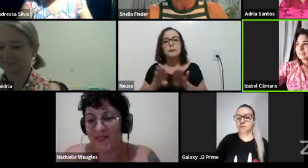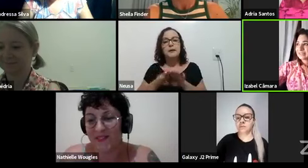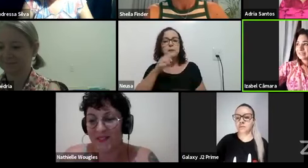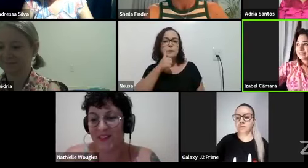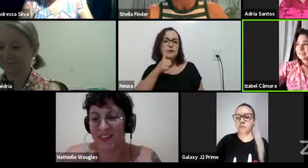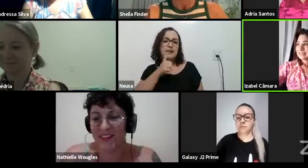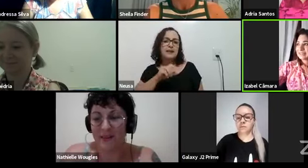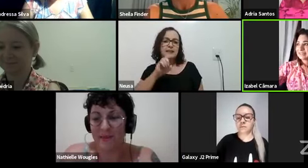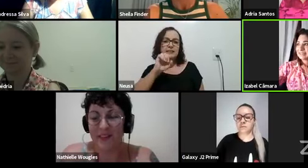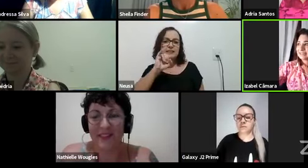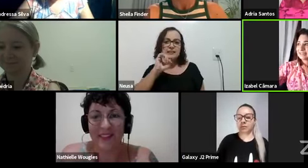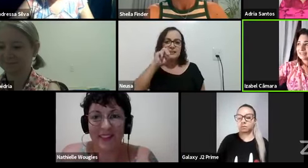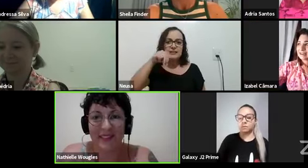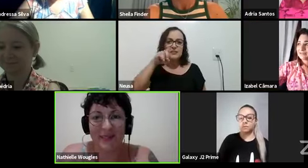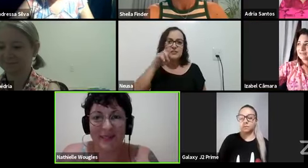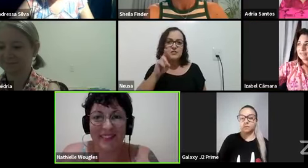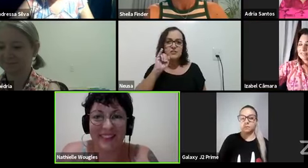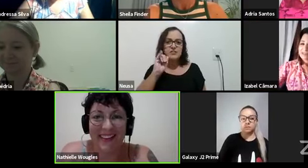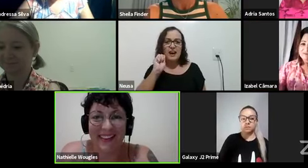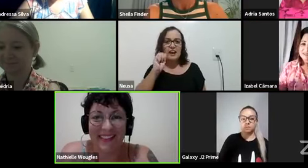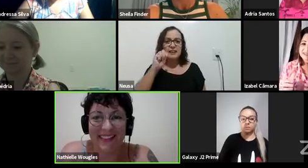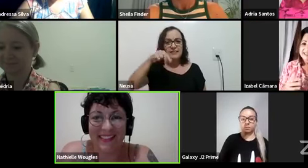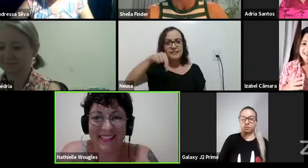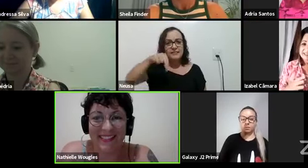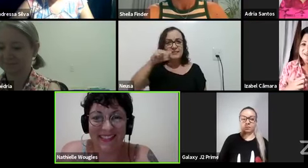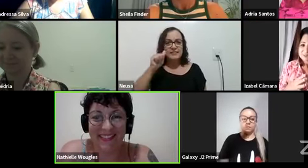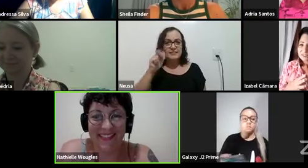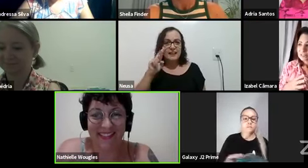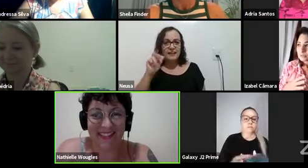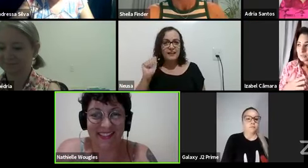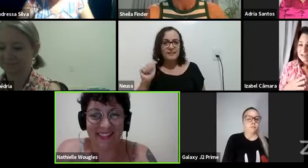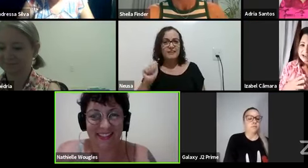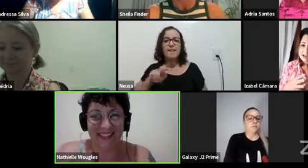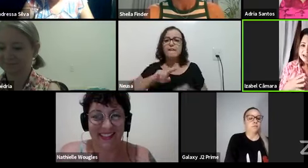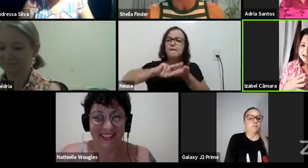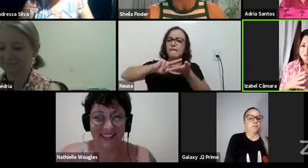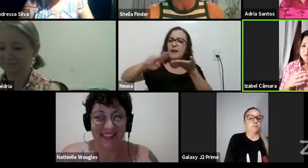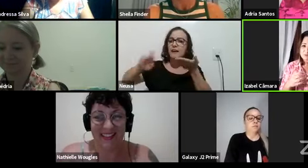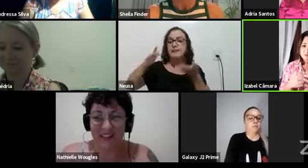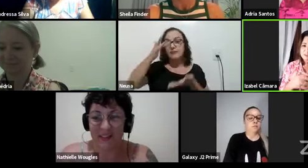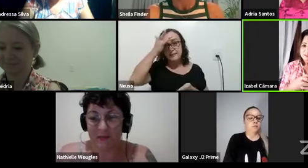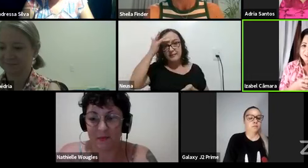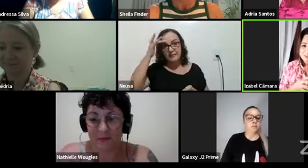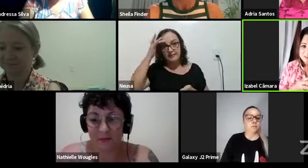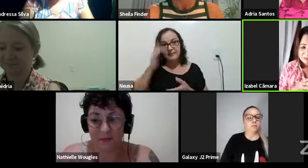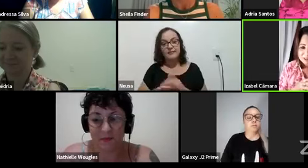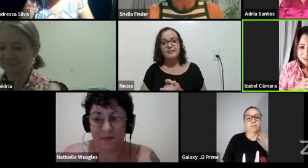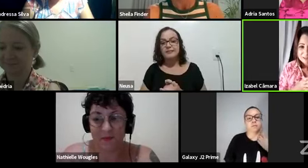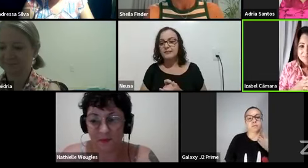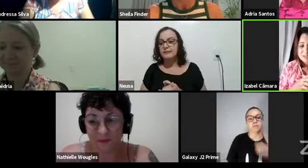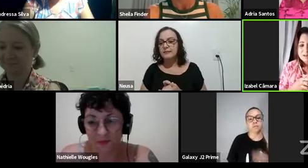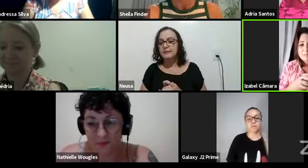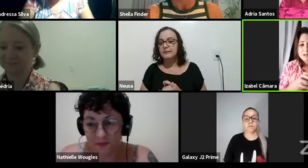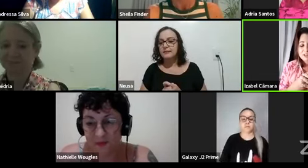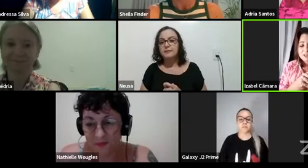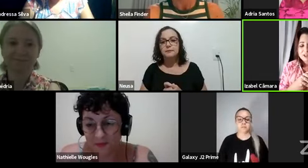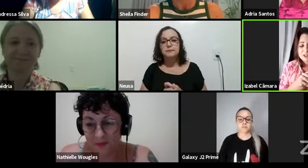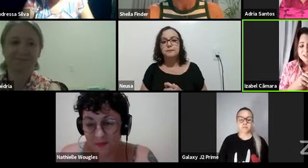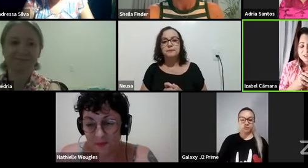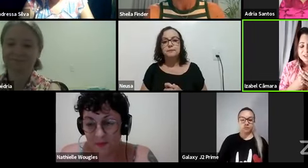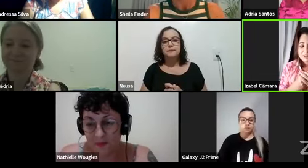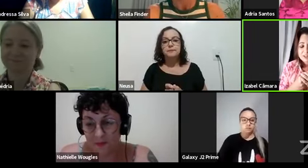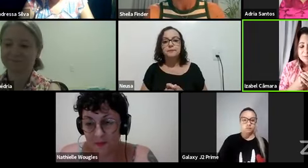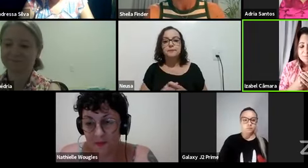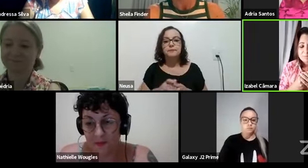Ira. Bem-vindos, A pessoal. Vânia nos deixa um recado que eu gostaria de transmitir para que a